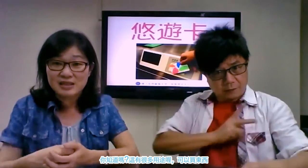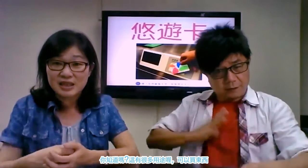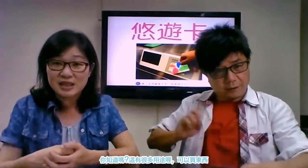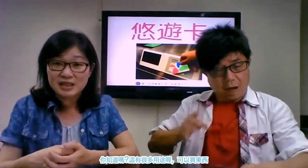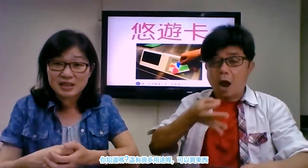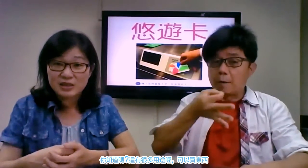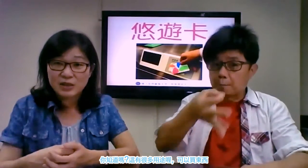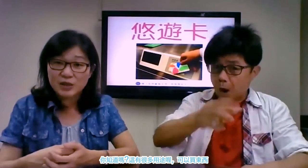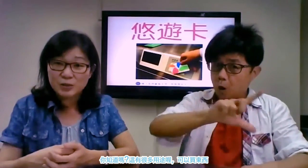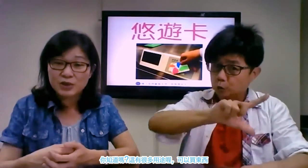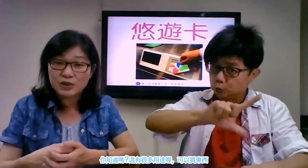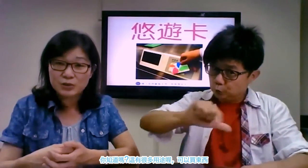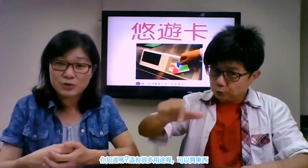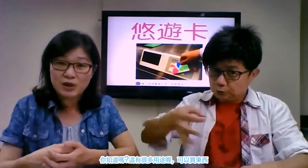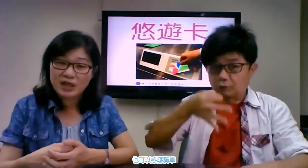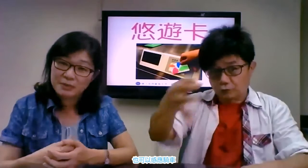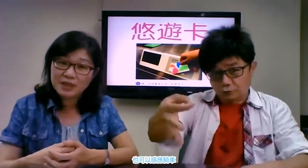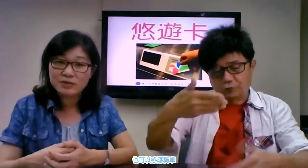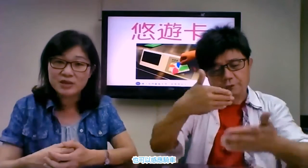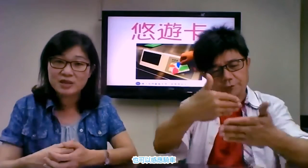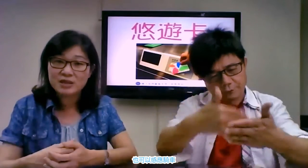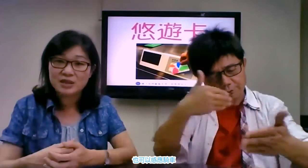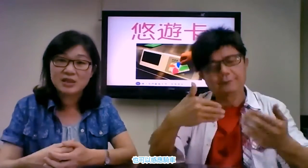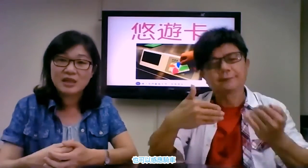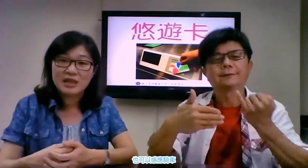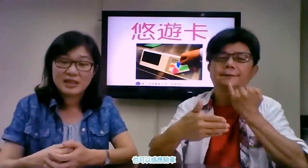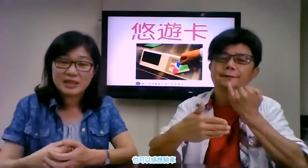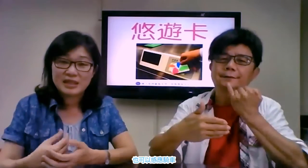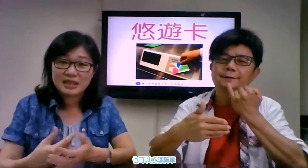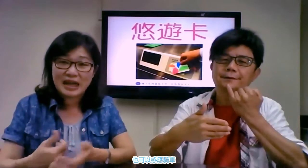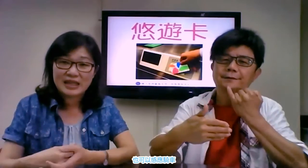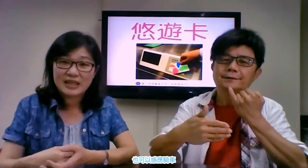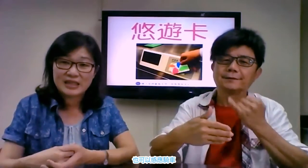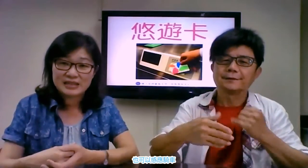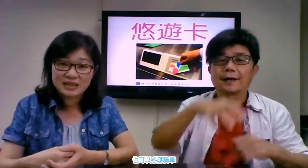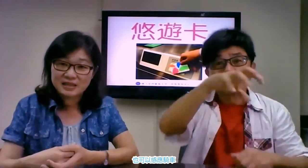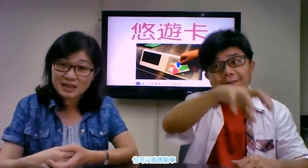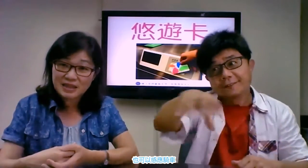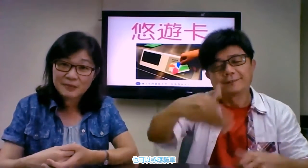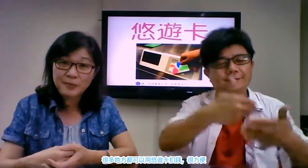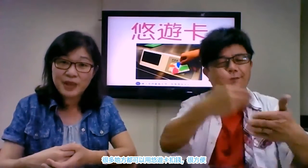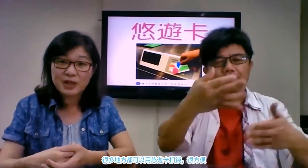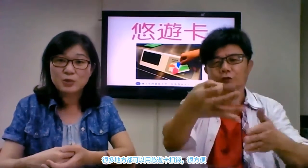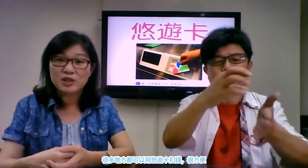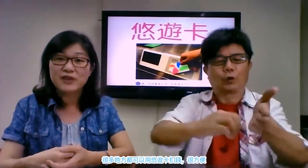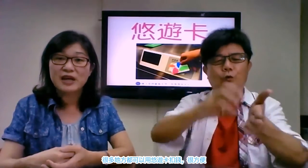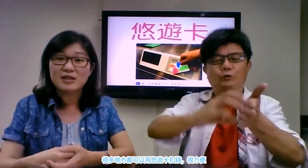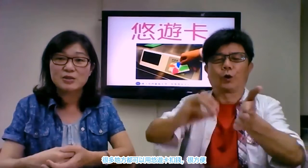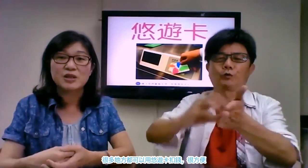个有很多用途哦，可以买东西，也可以感应、骑车，很多地方都可以用